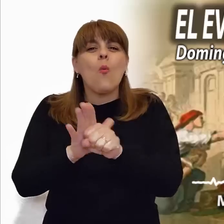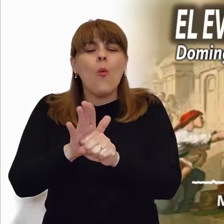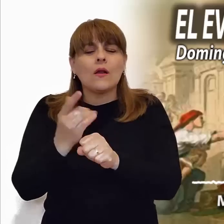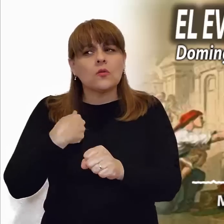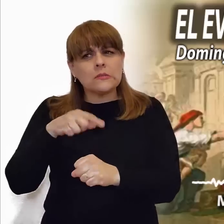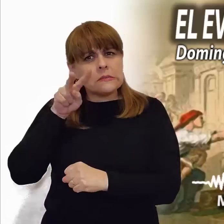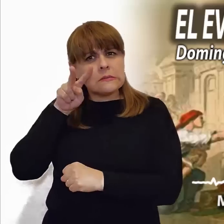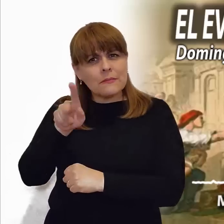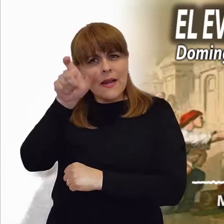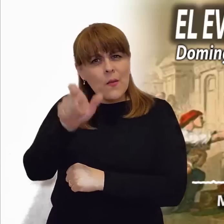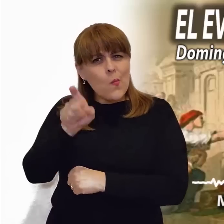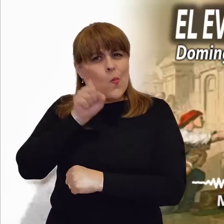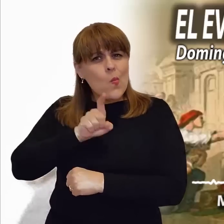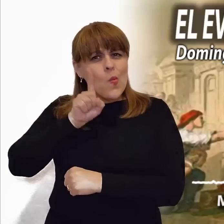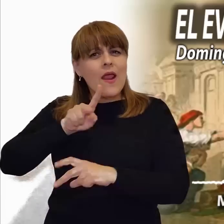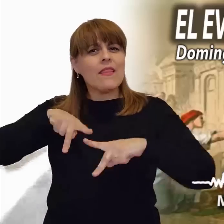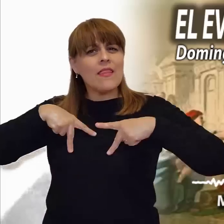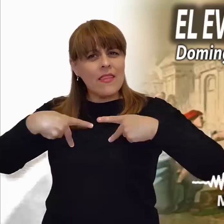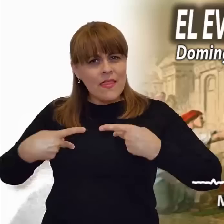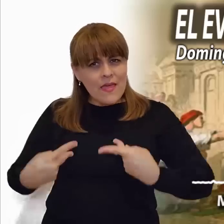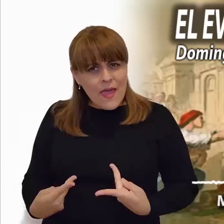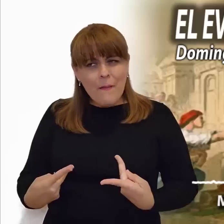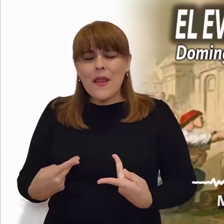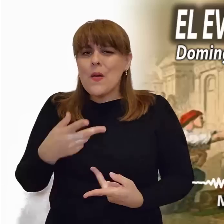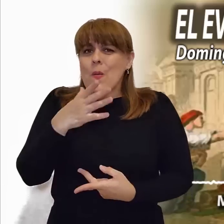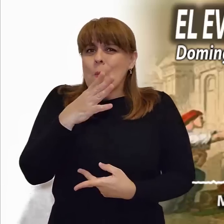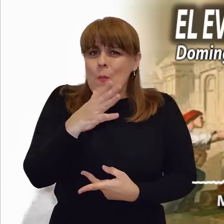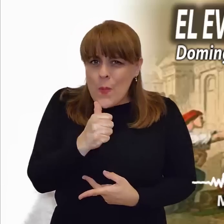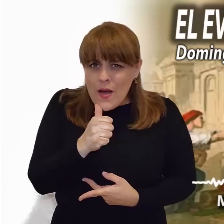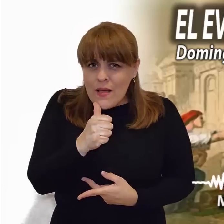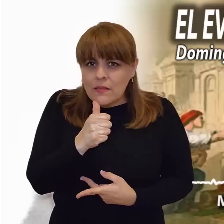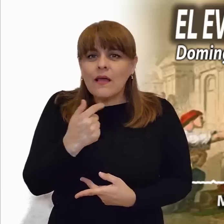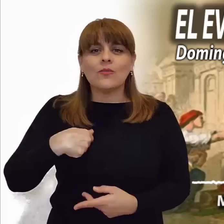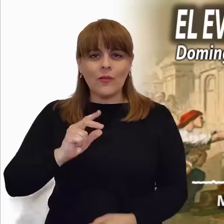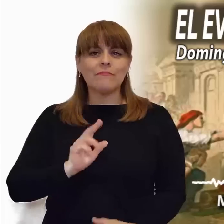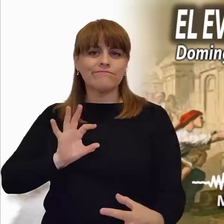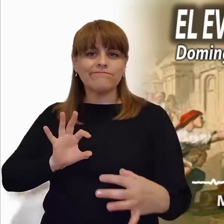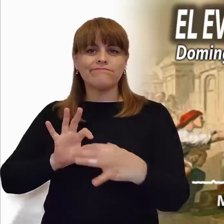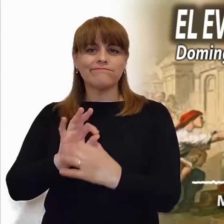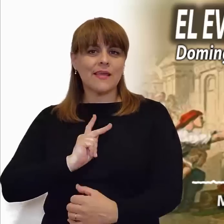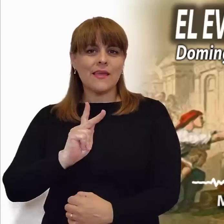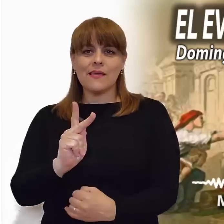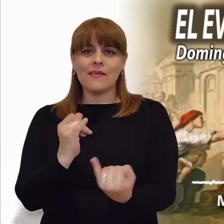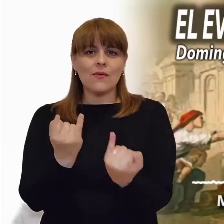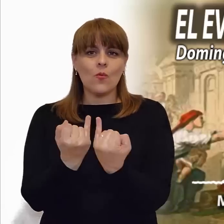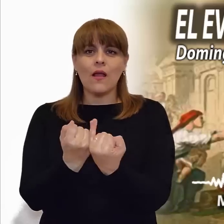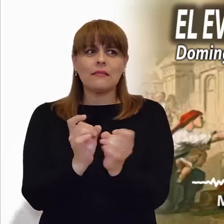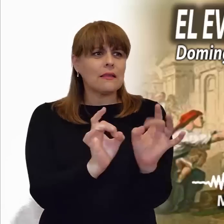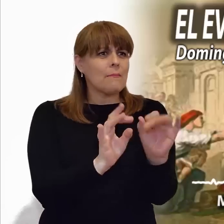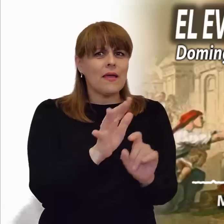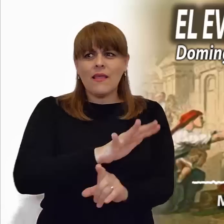e impotente cuaja perfectamente con nuestra situación angustiosa por la